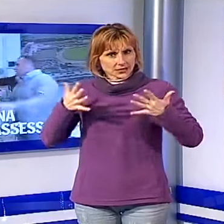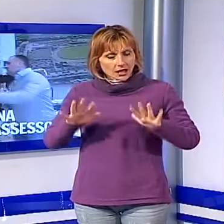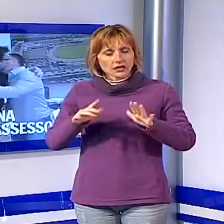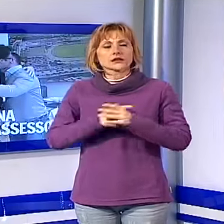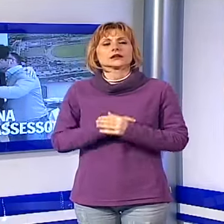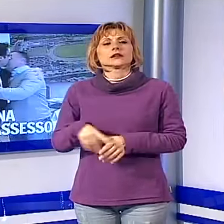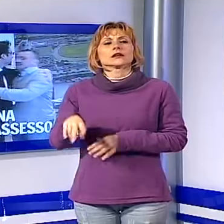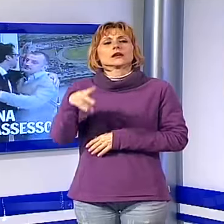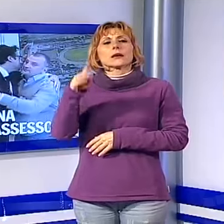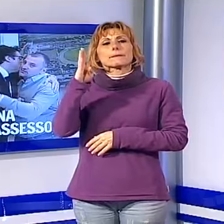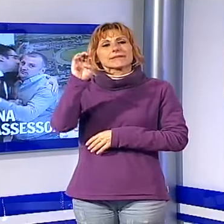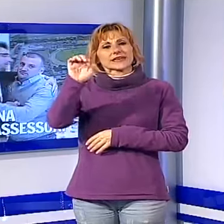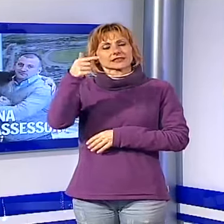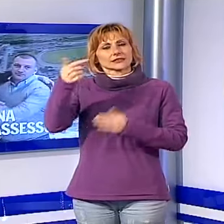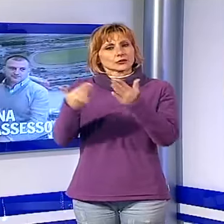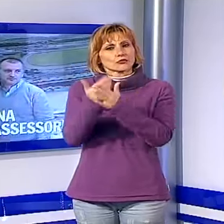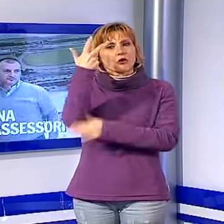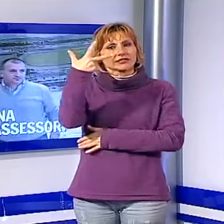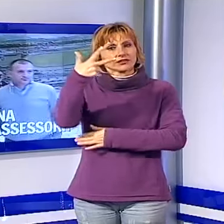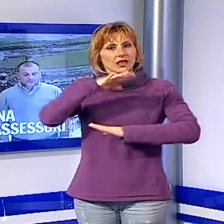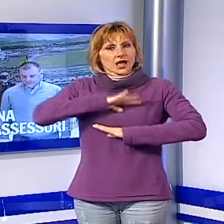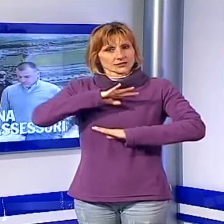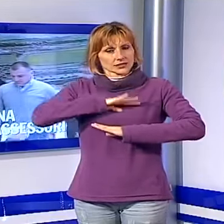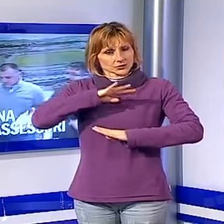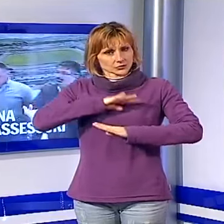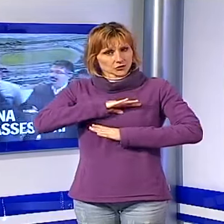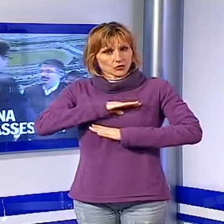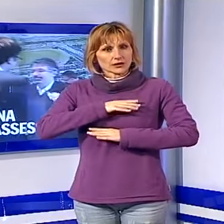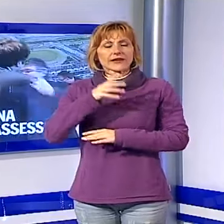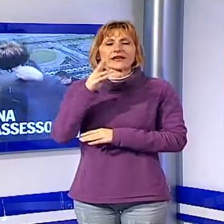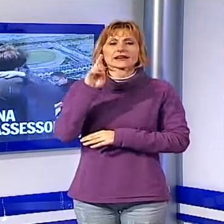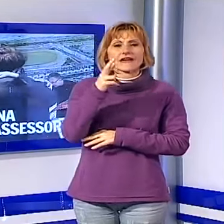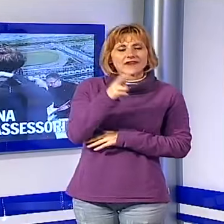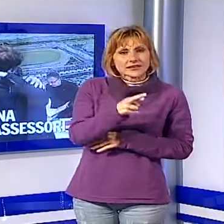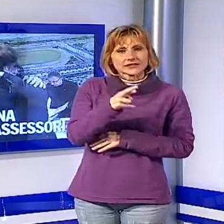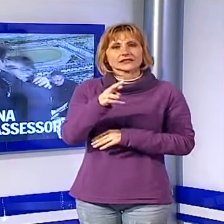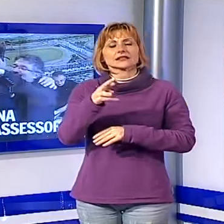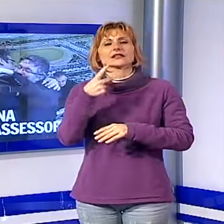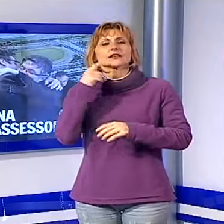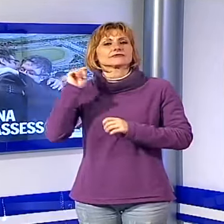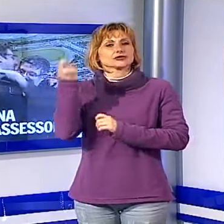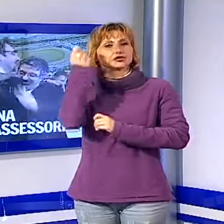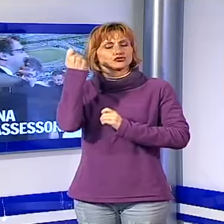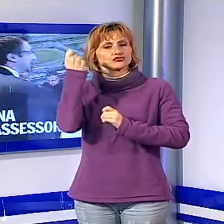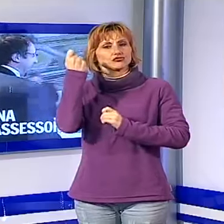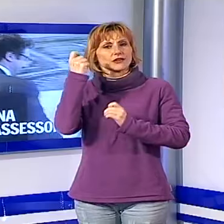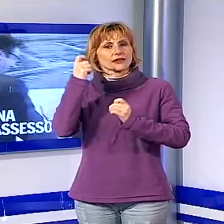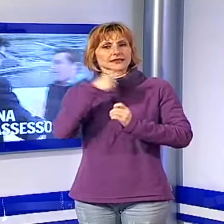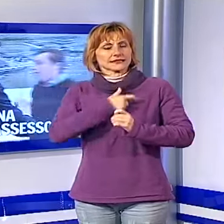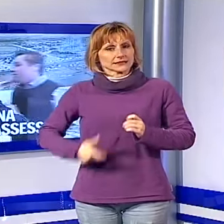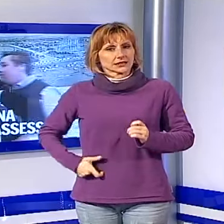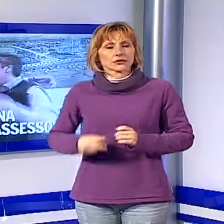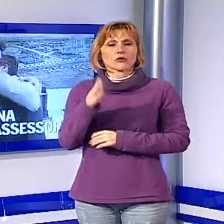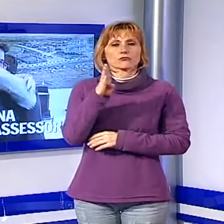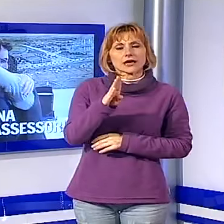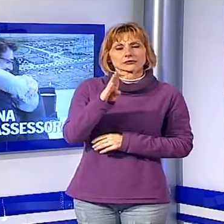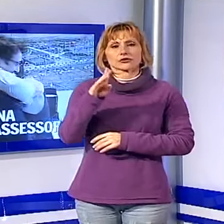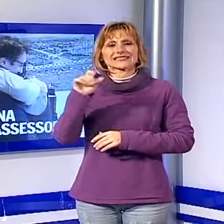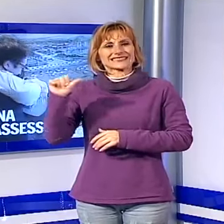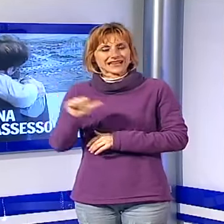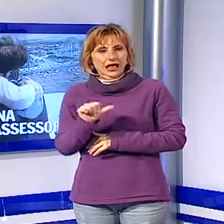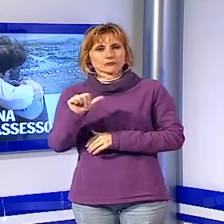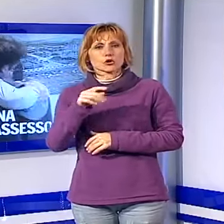Betti nomina tre nuovi assessori, Chiara Romanini, vice sindaco, entrano in giunta anche Strambi e Bertoli congelata, la nomina del